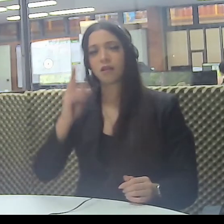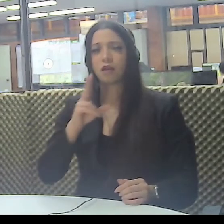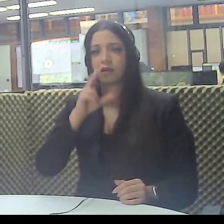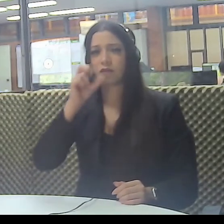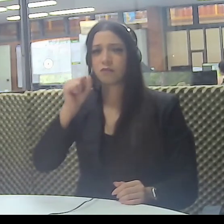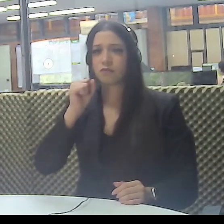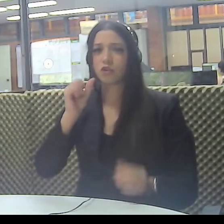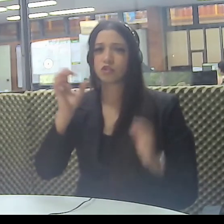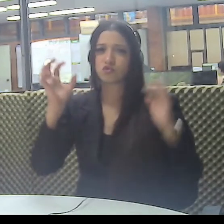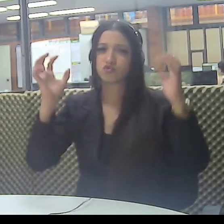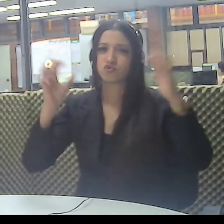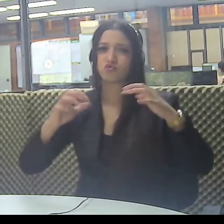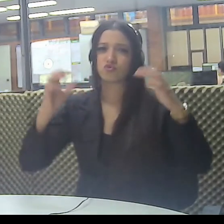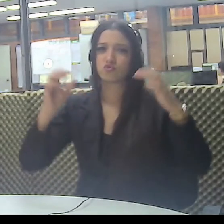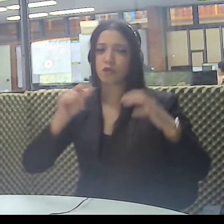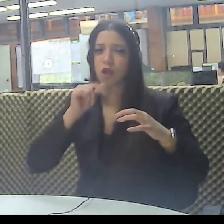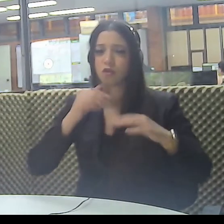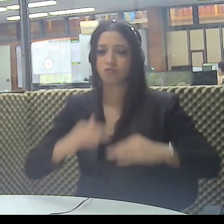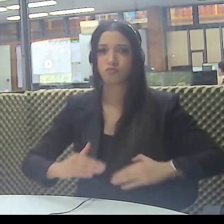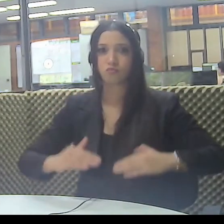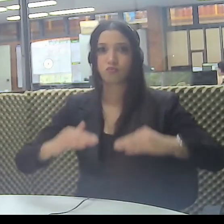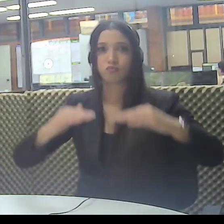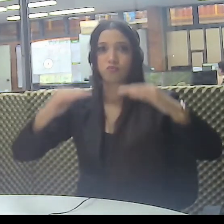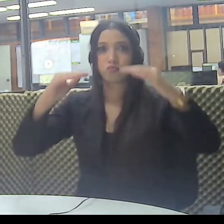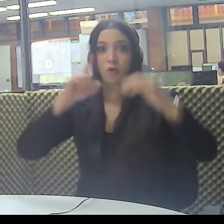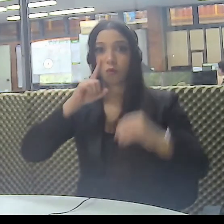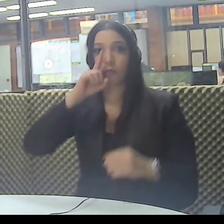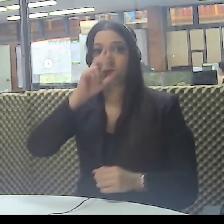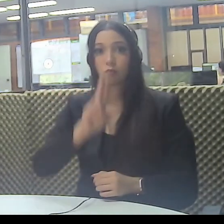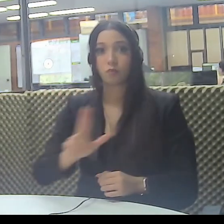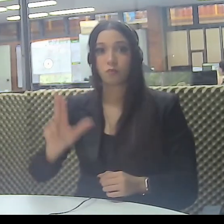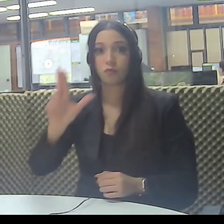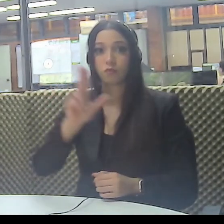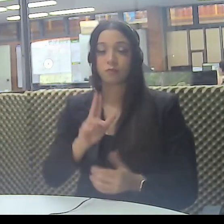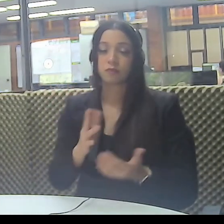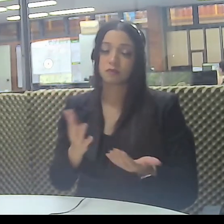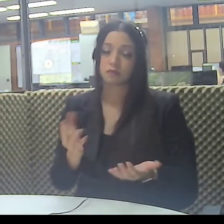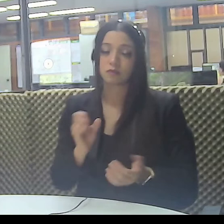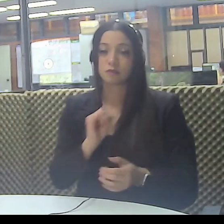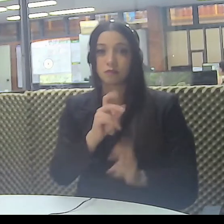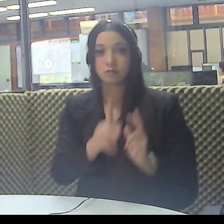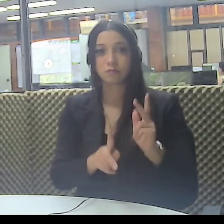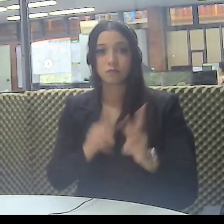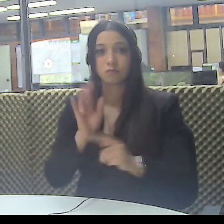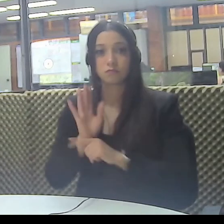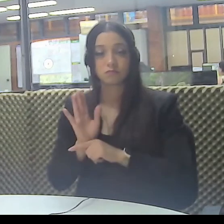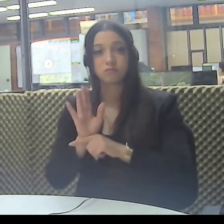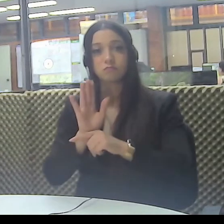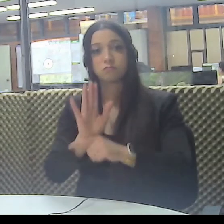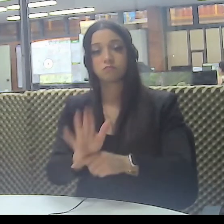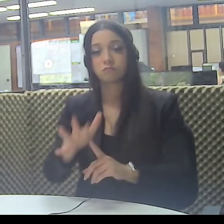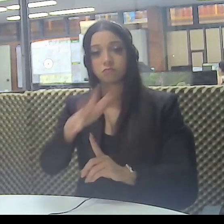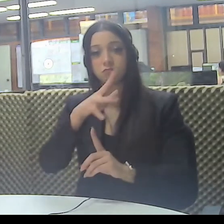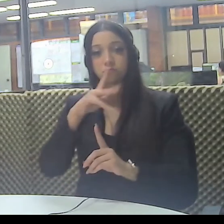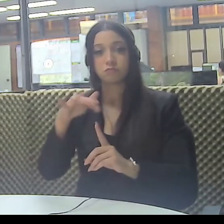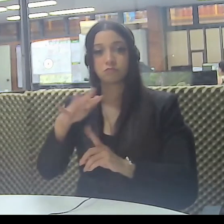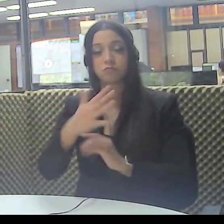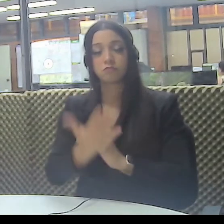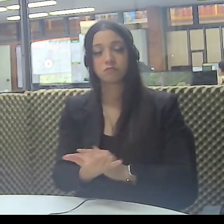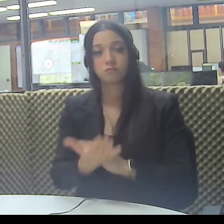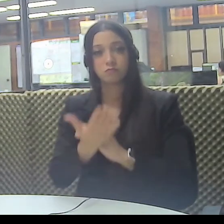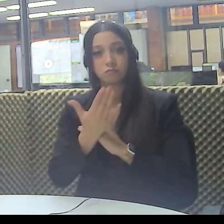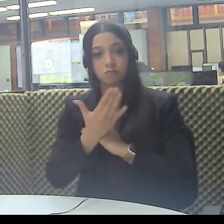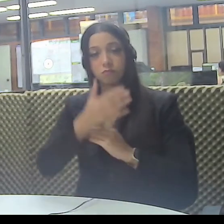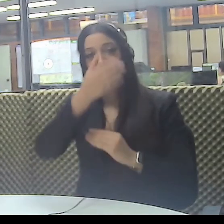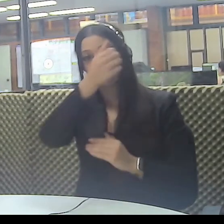intensificam-se as chuvas, os alagamentos nas áreas de risco que nós temos em Uberlândia. Então, se a população puder contribuir com essa situação, ela ajuda não só